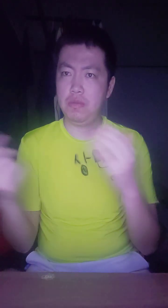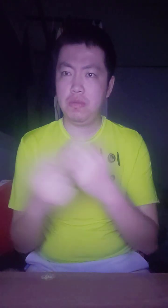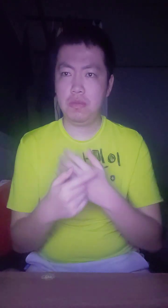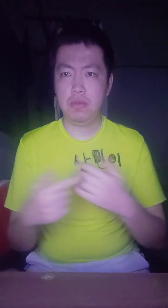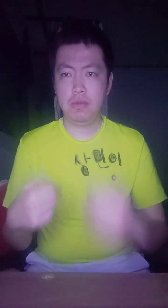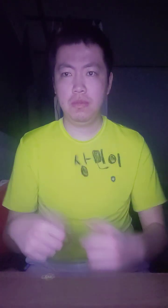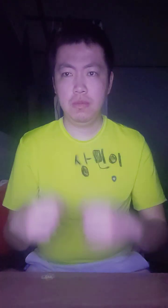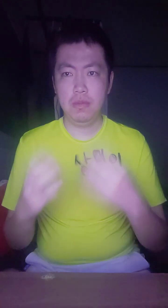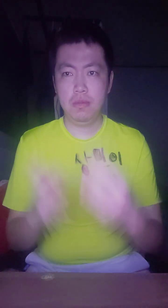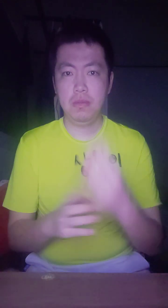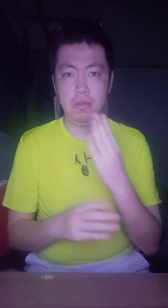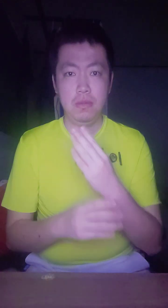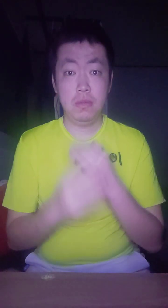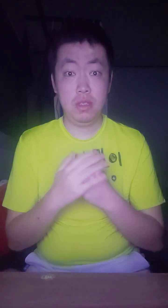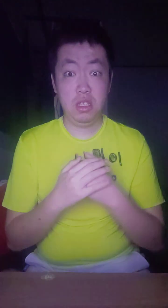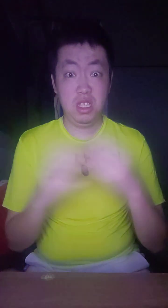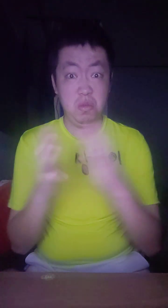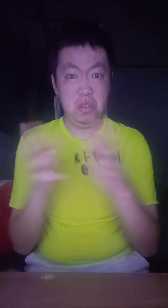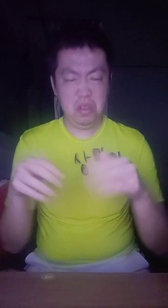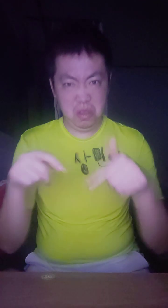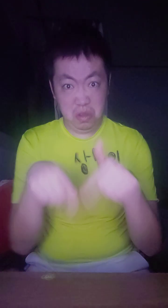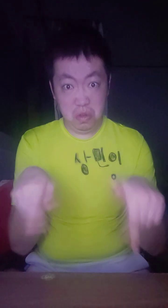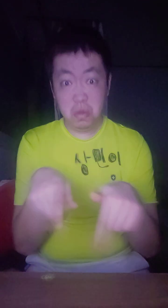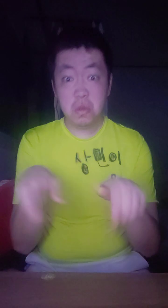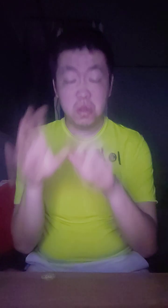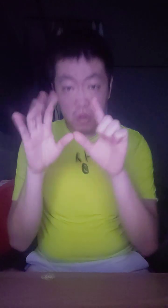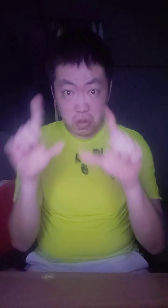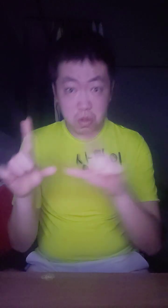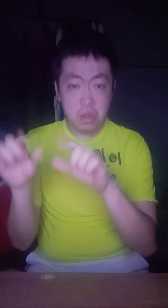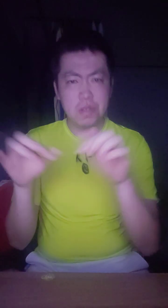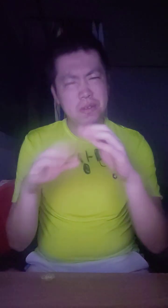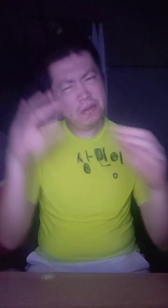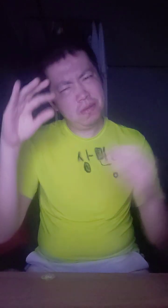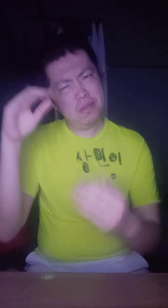접수됐습니다. 화장실 칸막이 아래로 불법 촬영을 하다 들킨 겁니다.